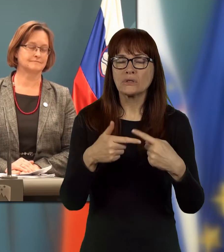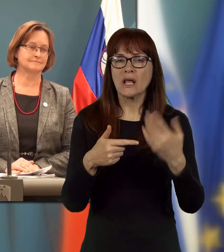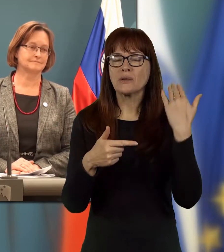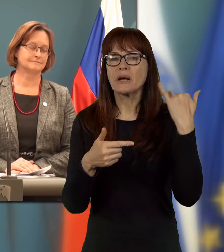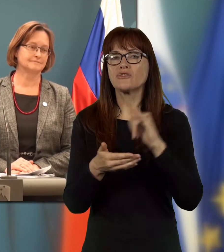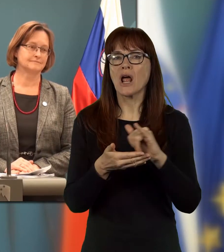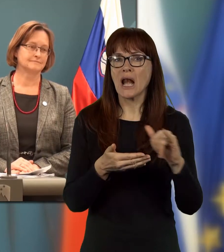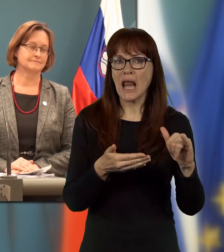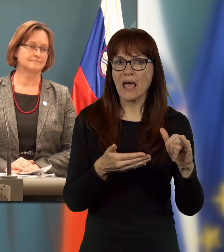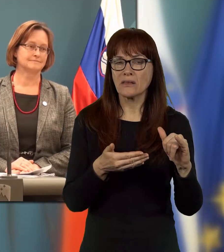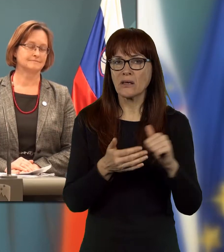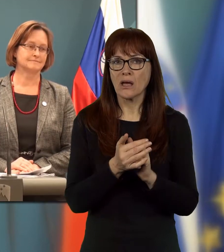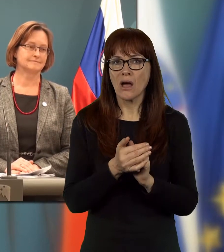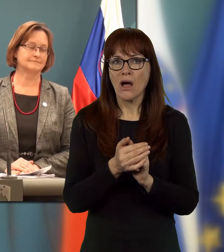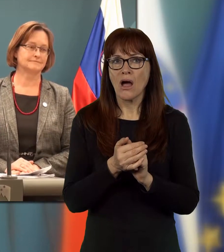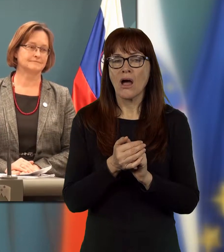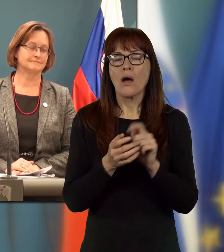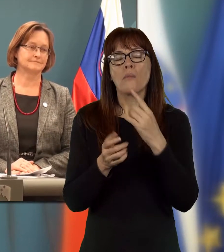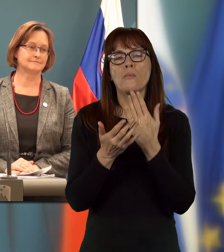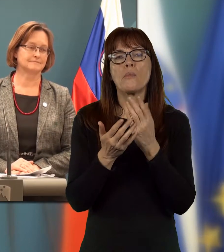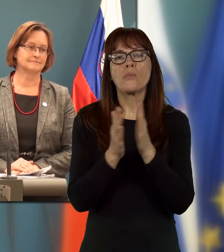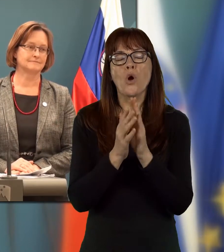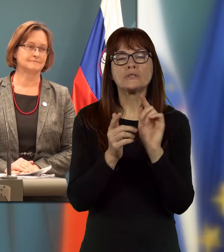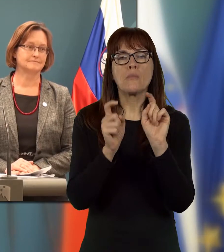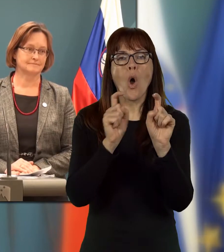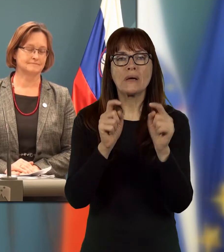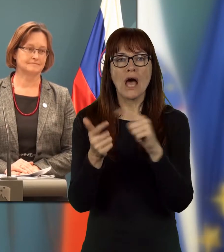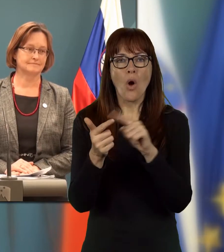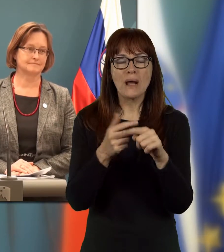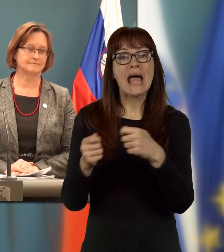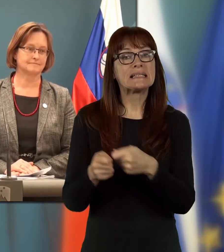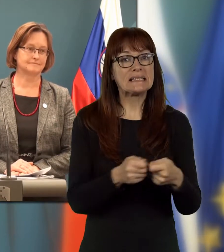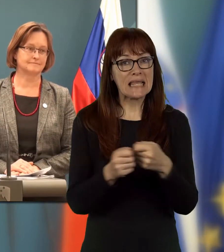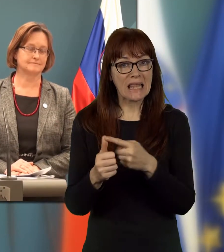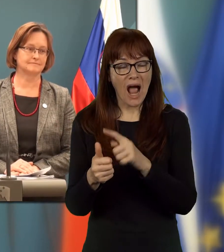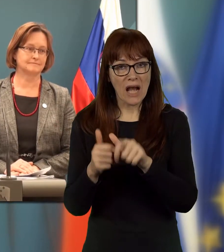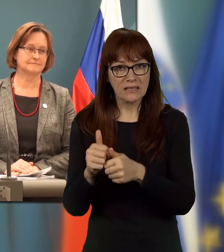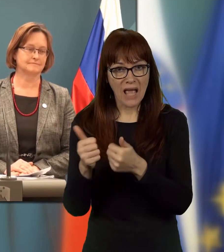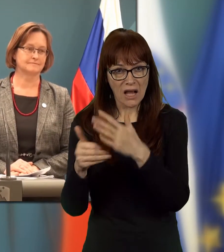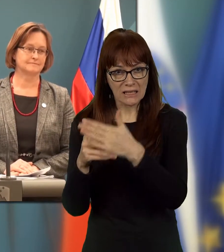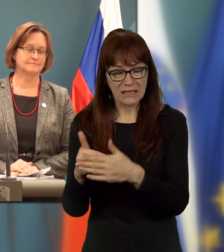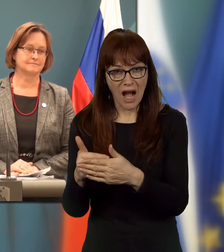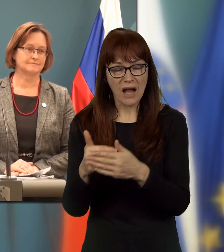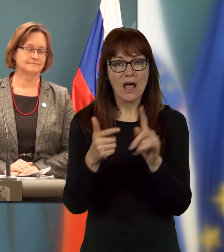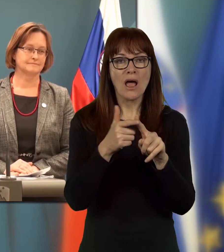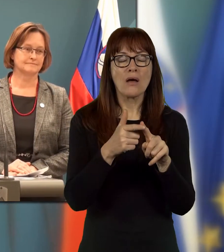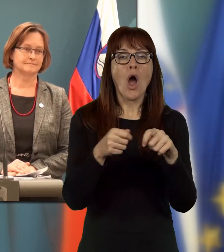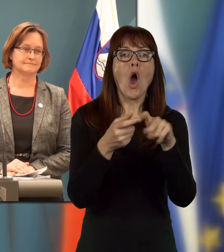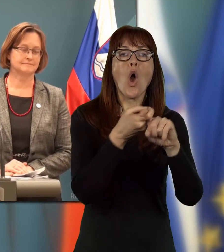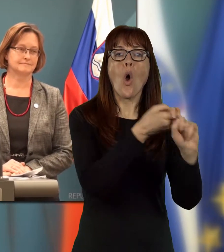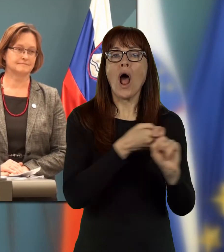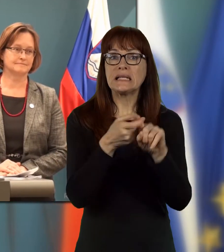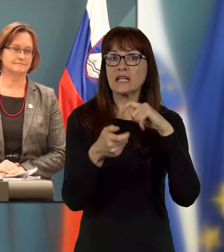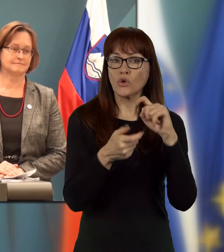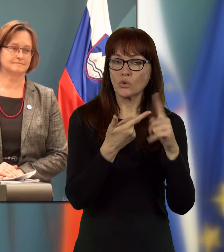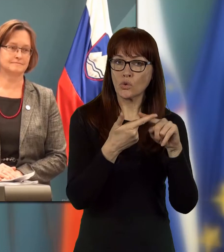posledic v 4 letih. Prosim vas, se pravi za komentar obeh teh zadev. Se pravi sindikalnih zadev na eni strani in pa te